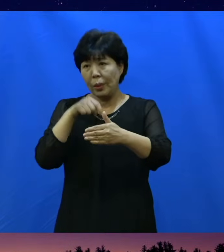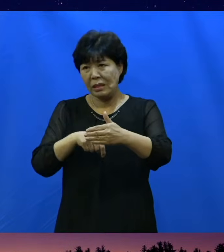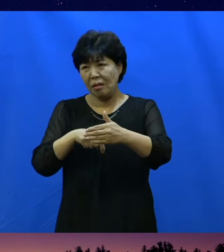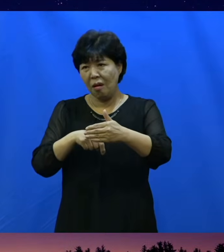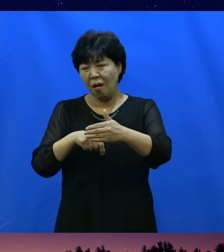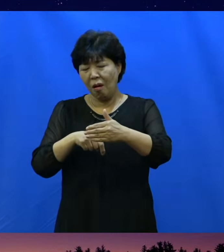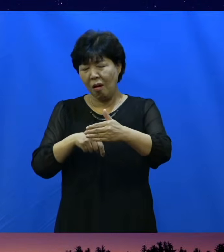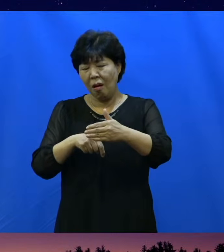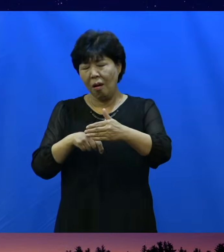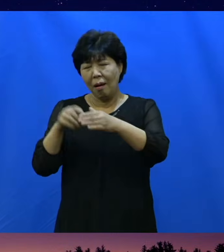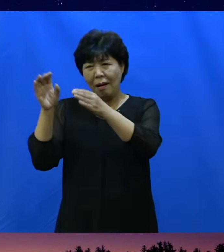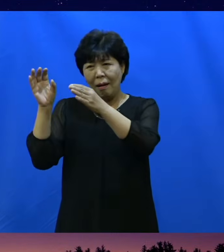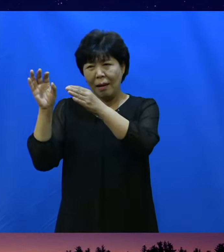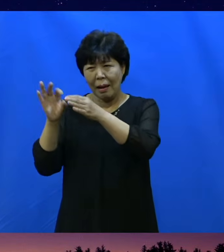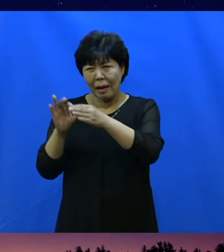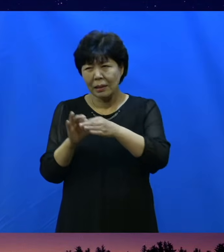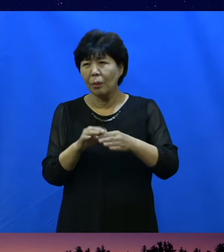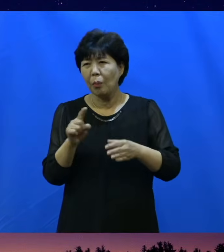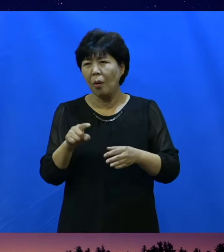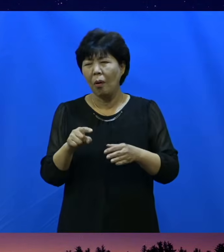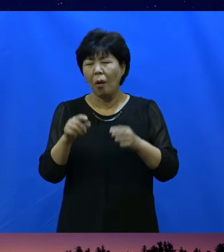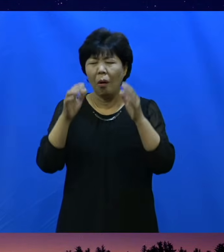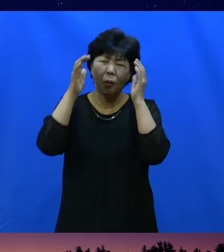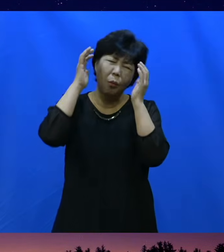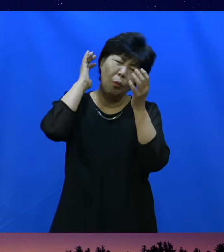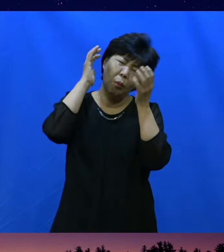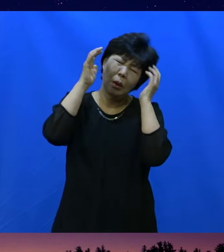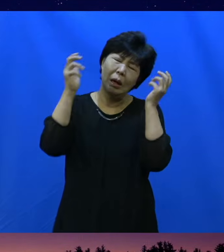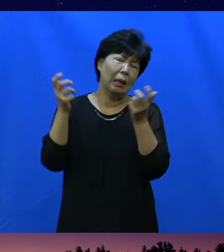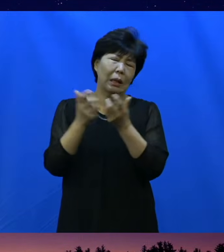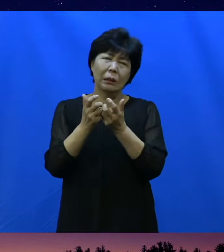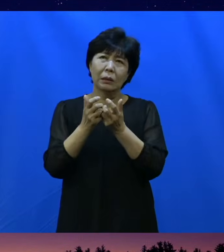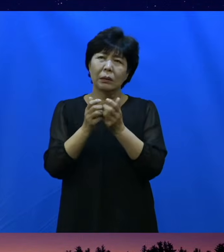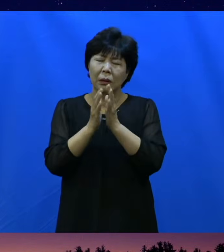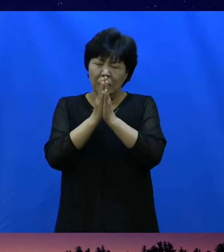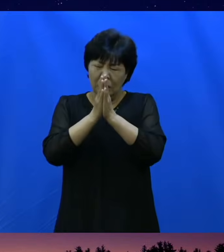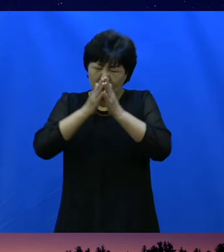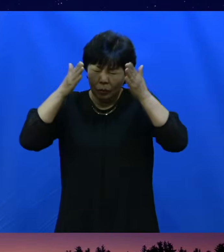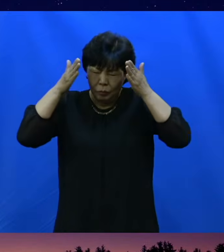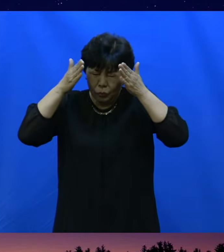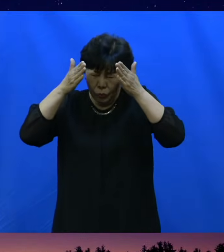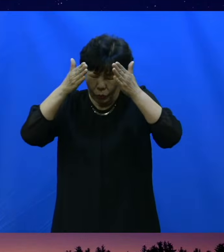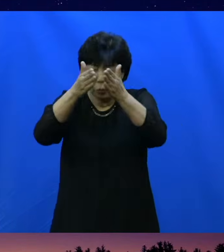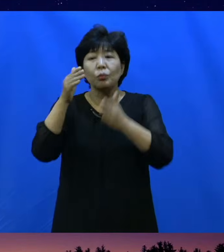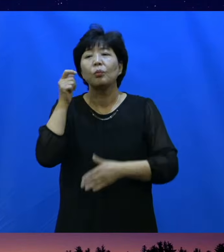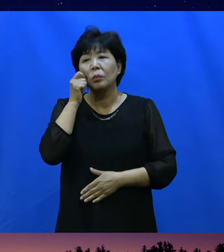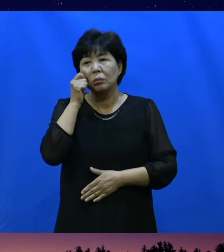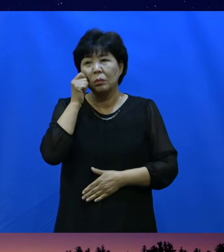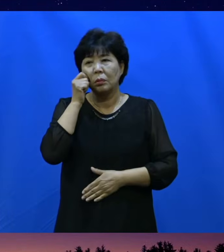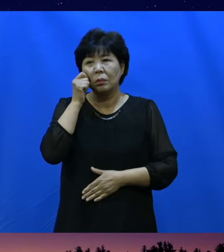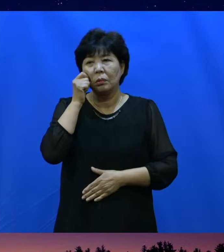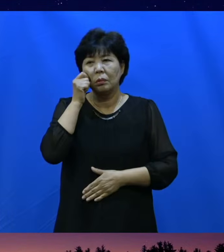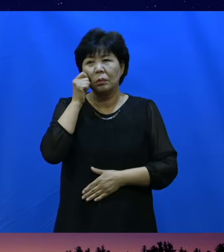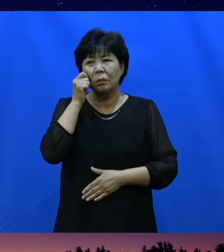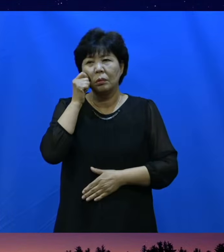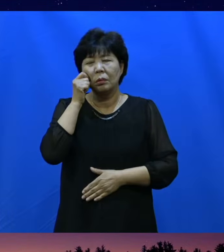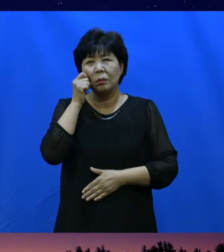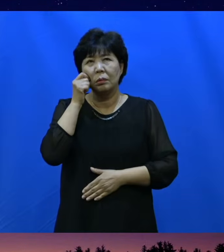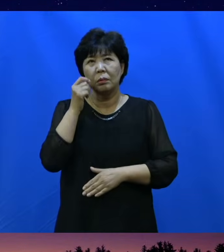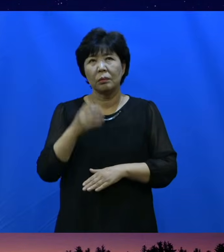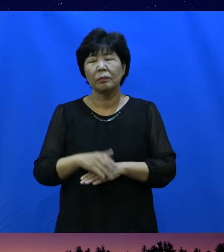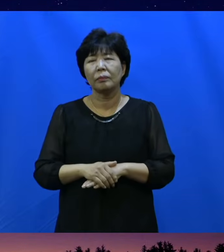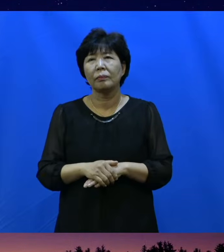들려오는 소리들로 인하여 내가 혼란스럽고 기도가 집중이 안 되는 거예요. 이 생각이 자꾸 이게 소리가 들리는 거죠.